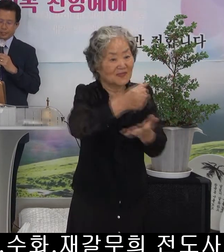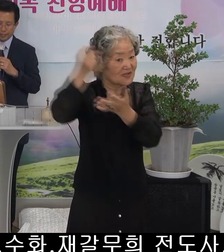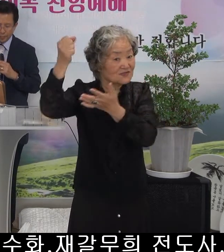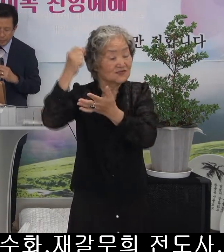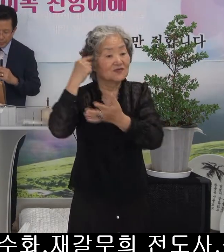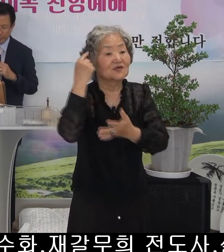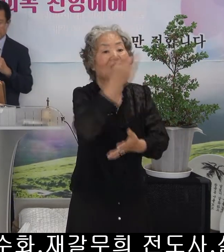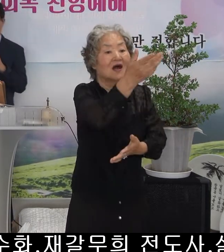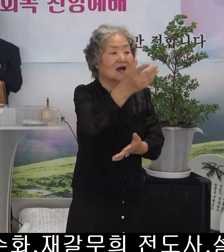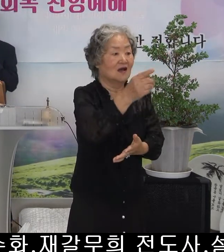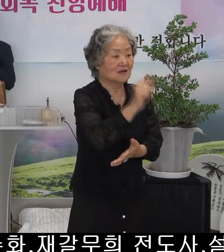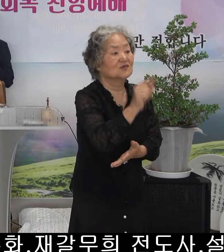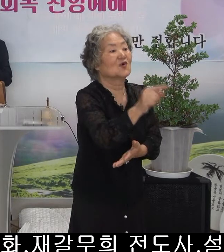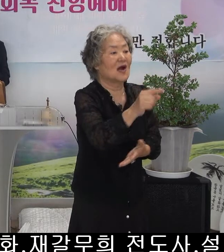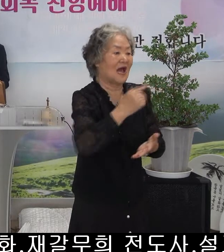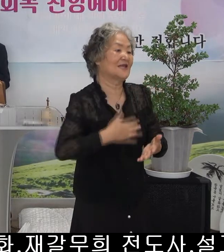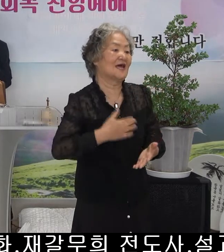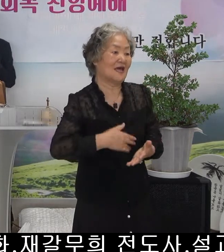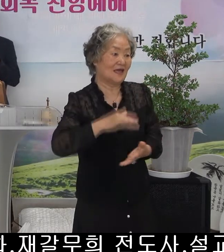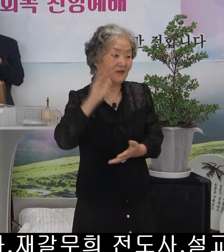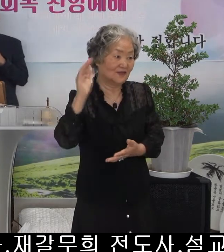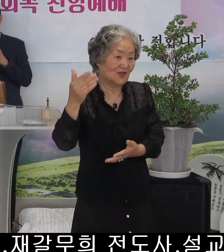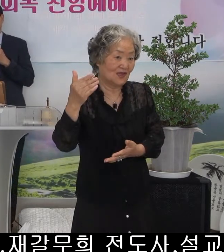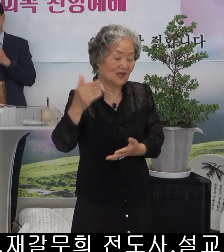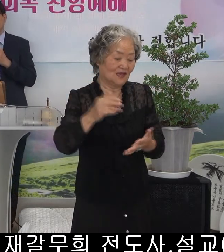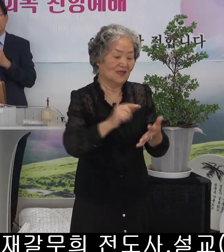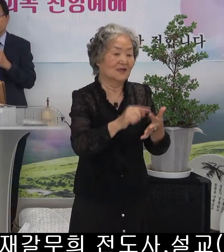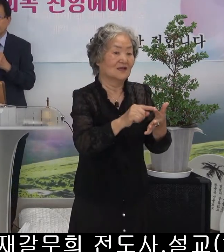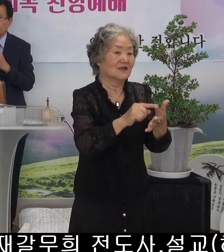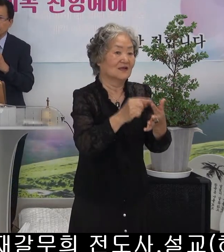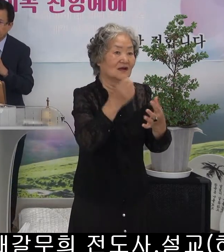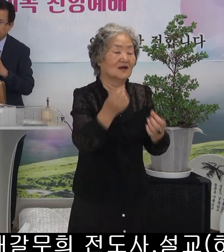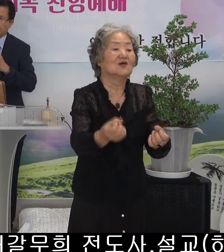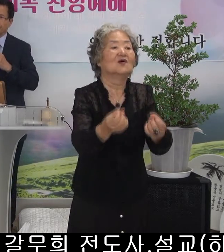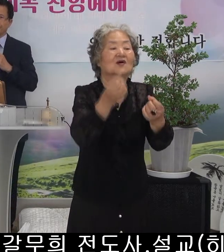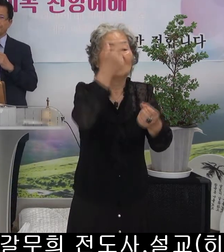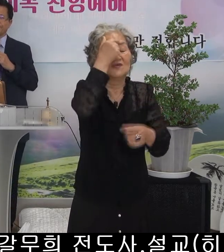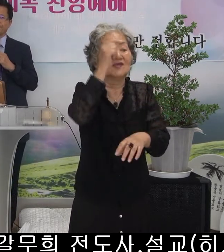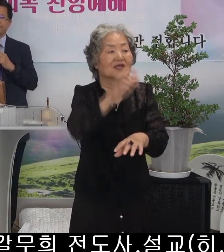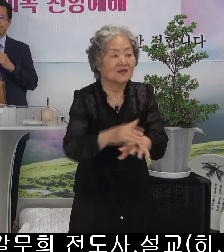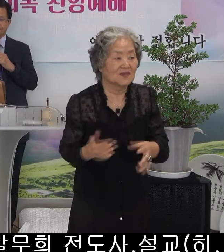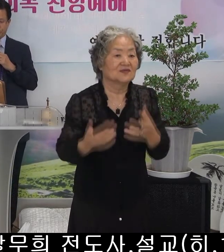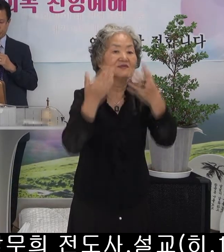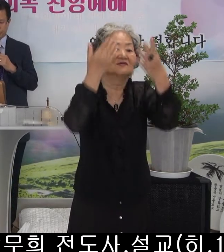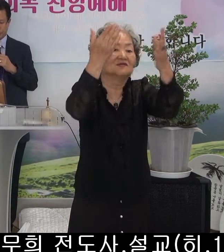아벨처럼 하나님께 예배를 드림으로써 성공하는 자로 하나님께 영광이 될 줄로 믿습니다.